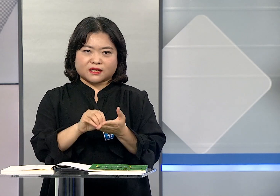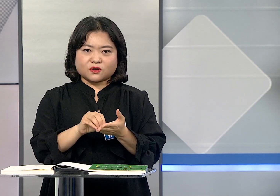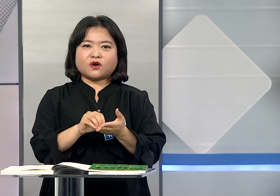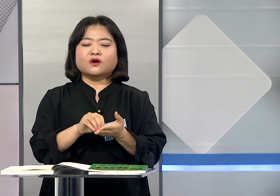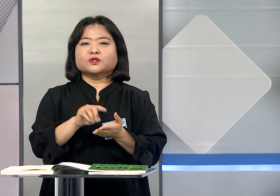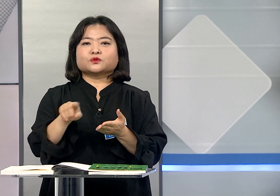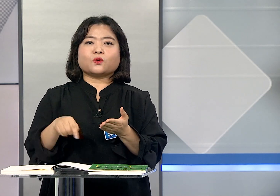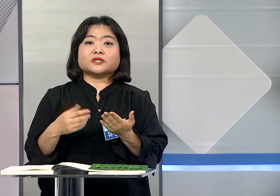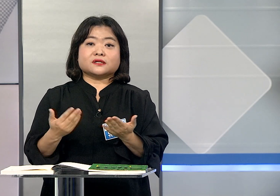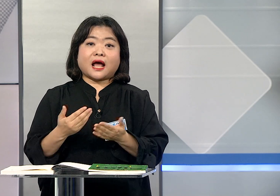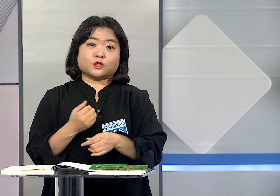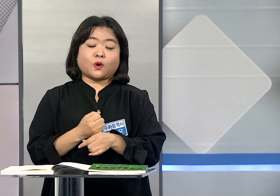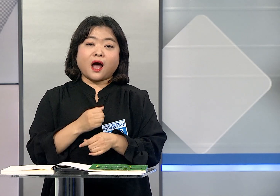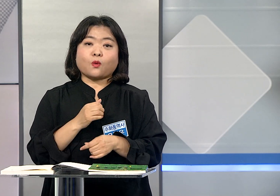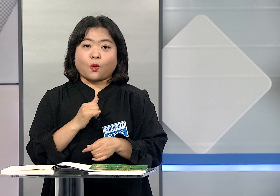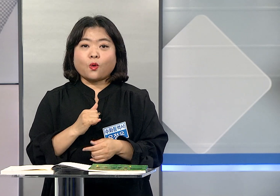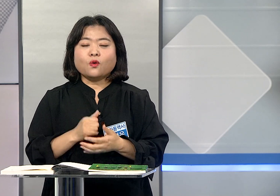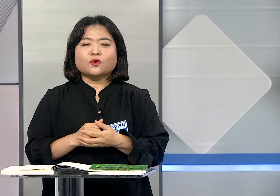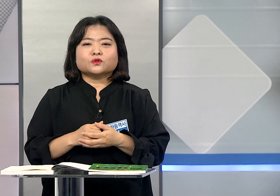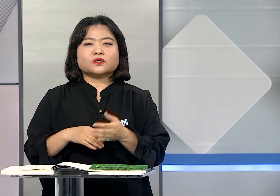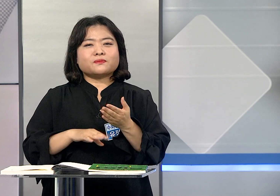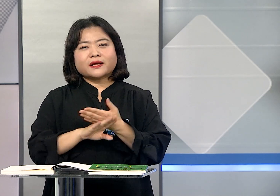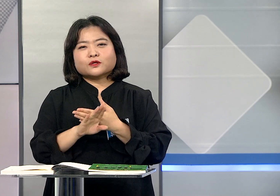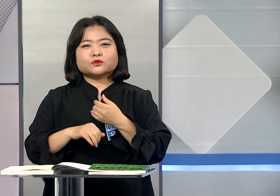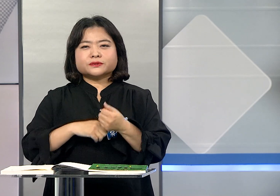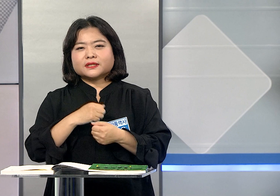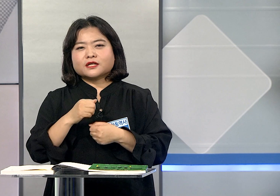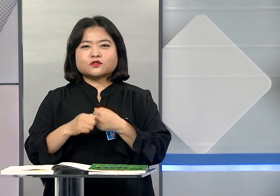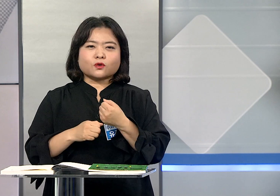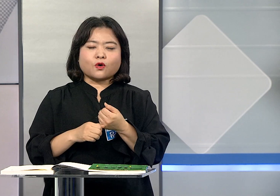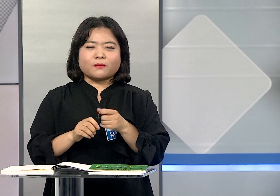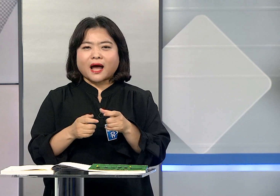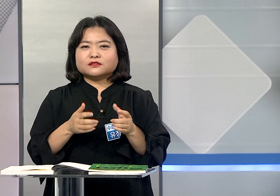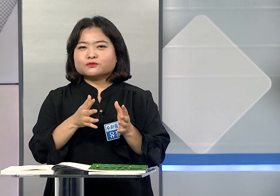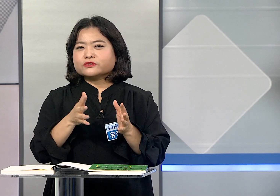거기 들어가서 또 일을 하기도 하고, 또 이 밖에도